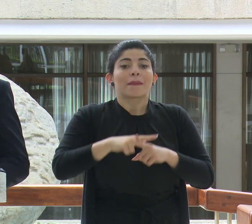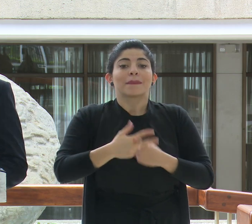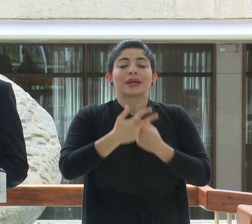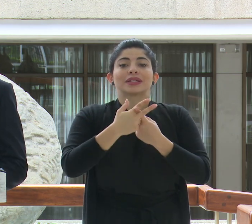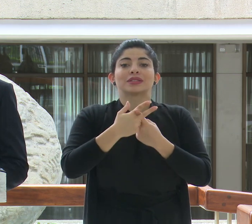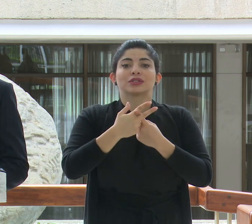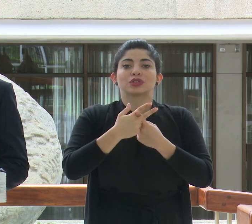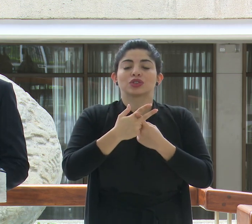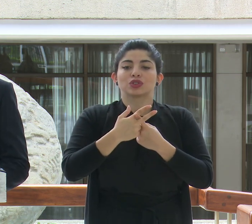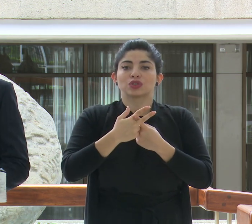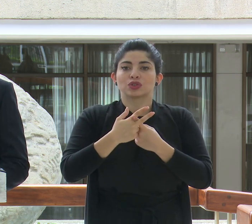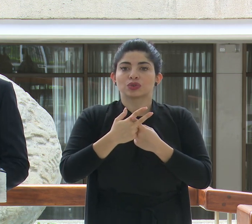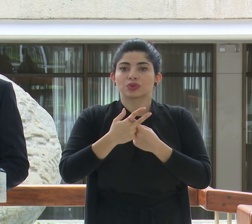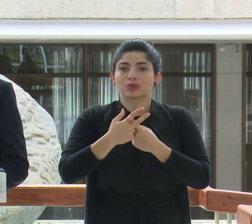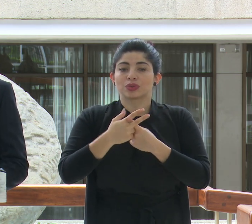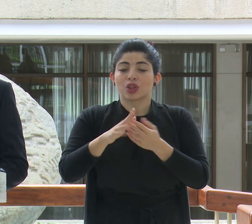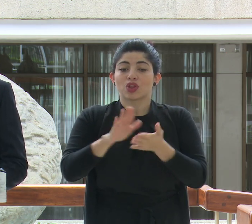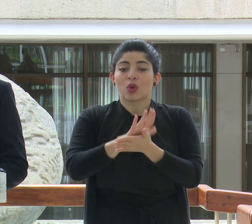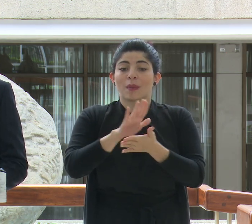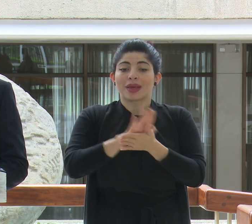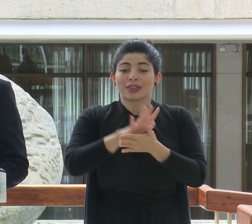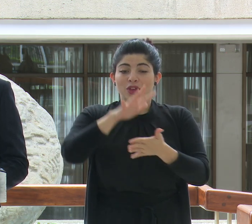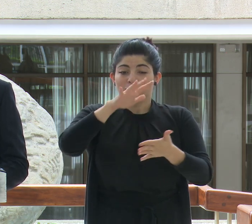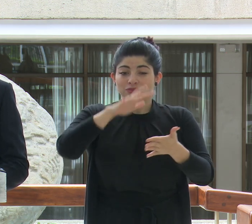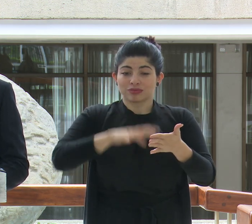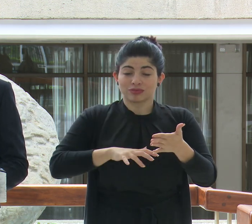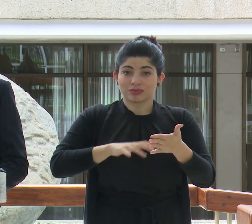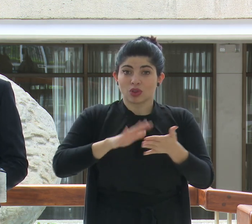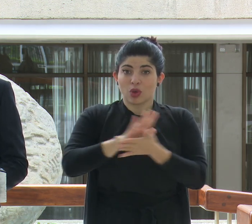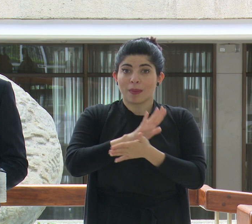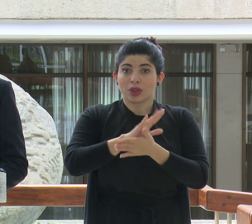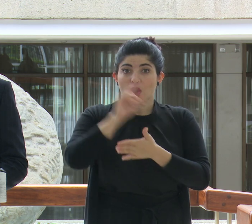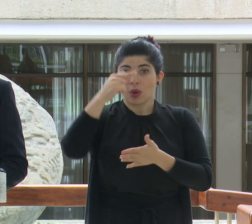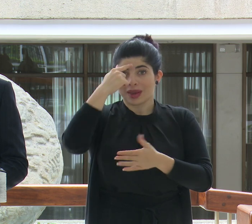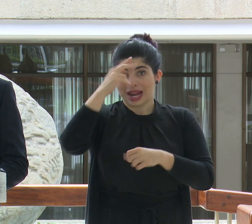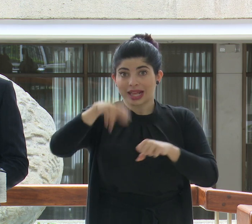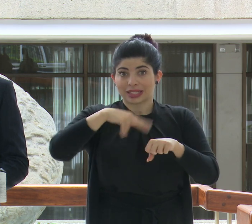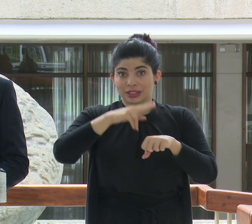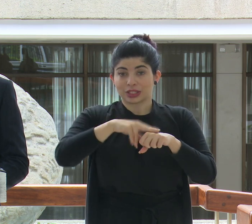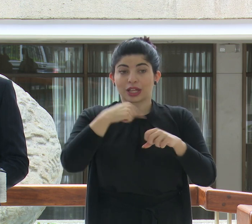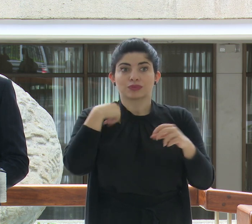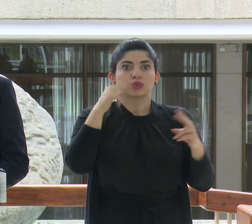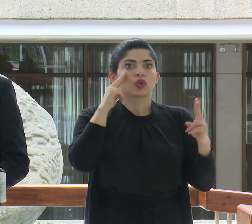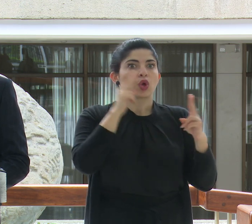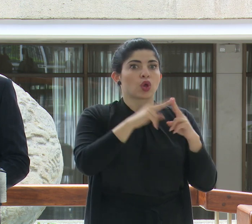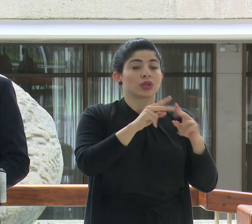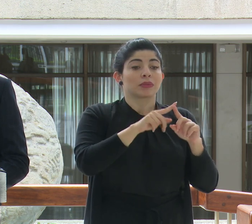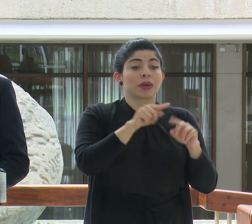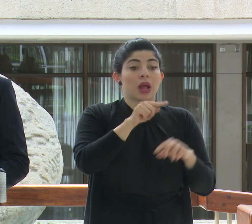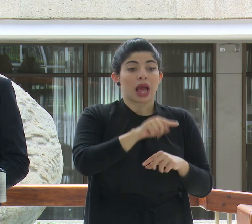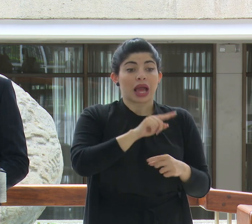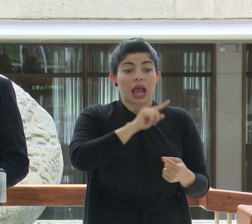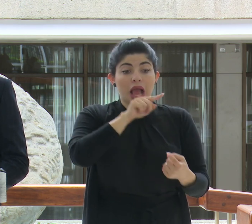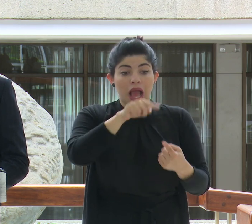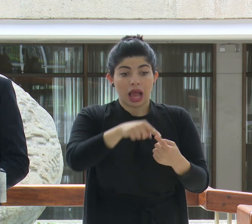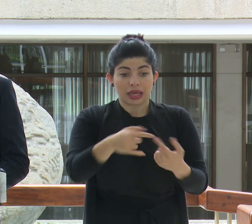redacción del documento de gobierno nacional. Ahí fue cuando lo conocí. Pero de ahí hasta